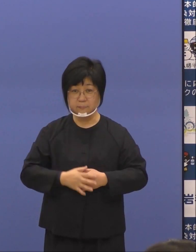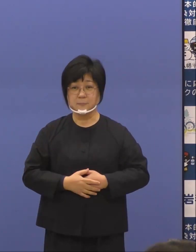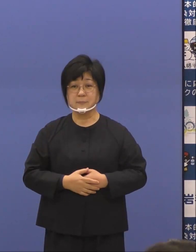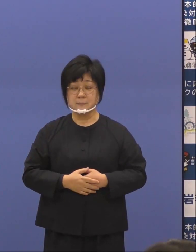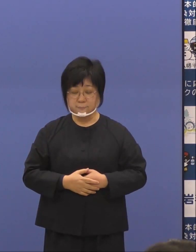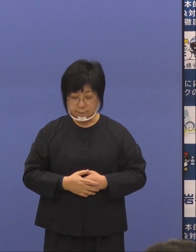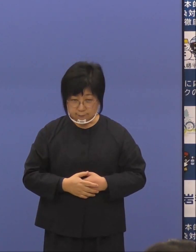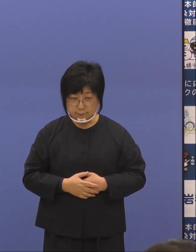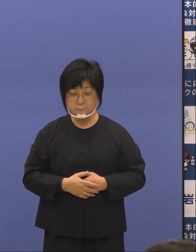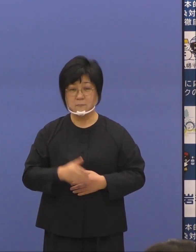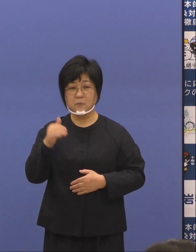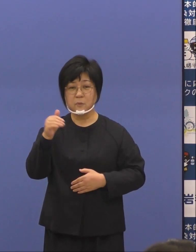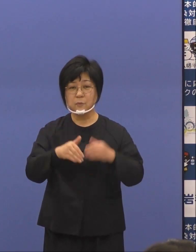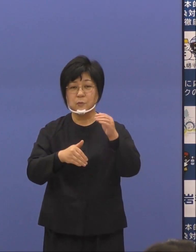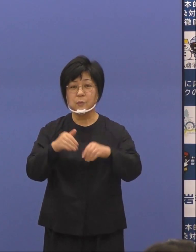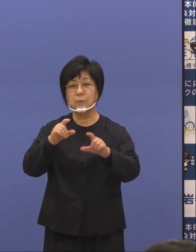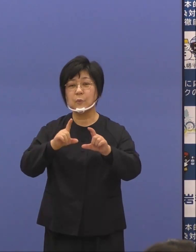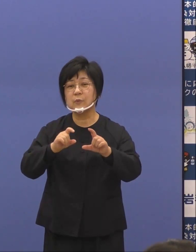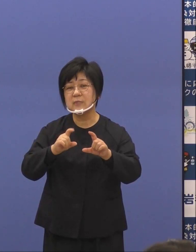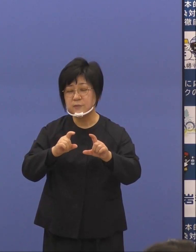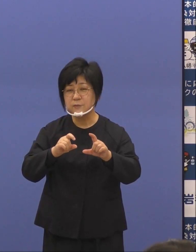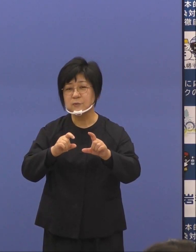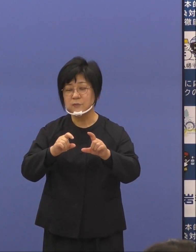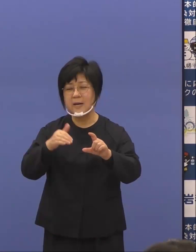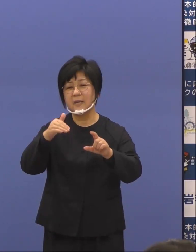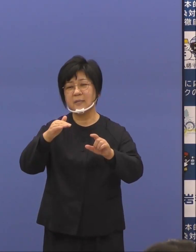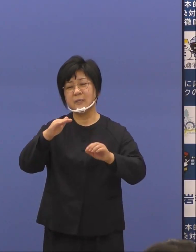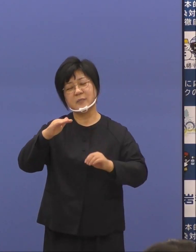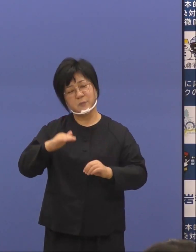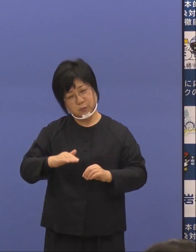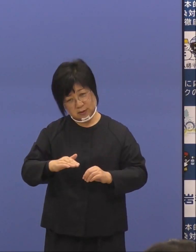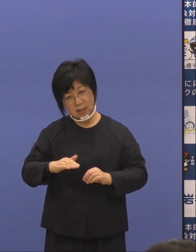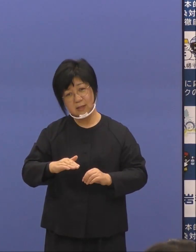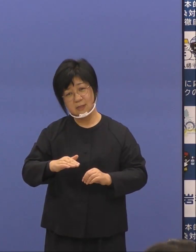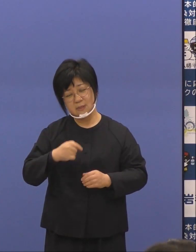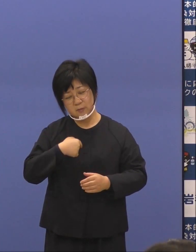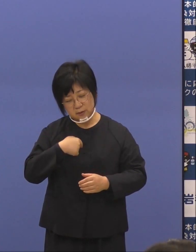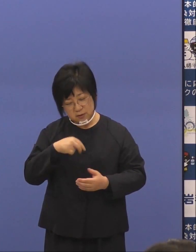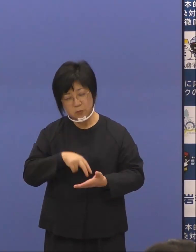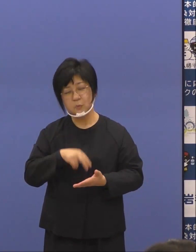低い投票率だなと私も驚きました。